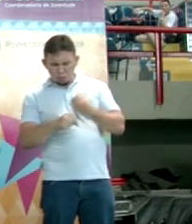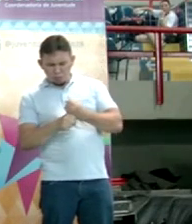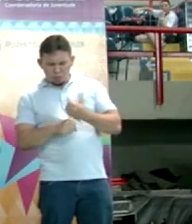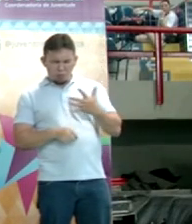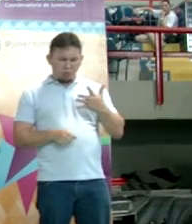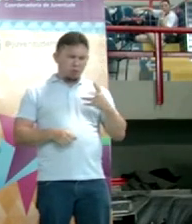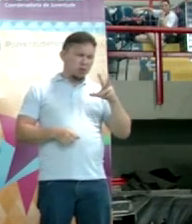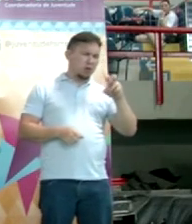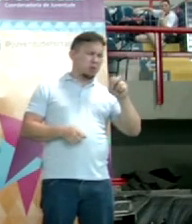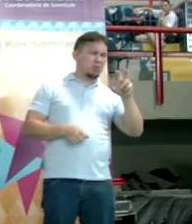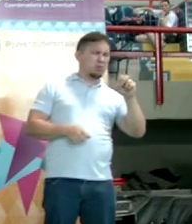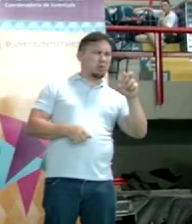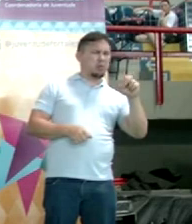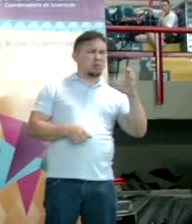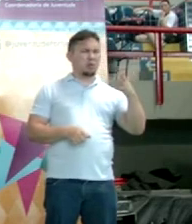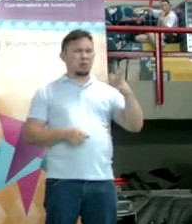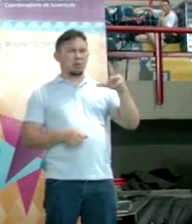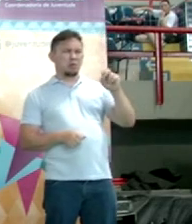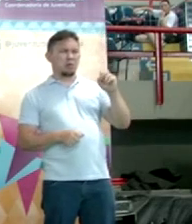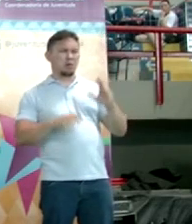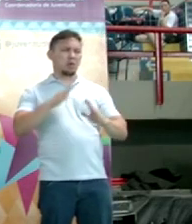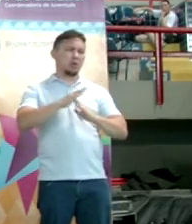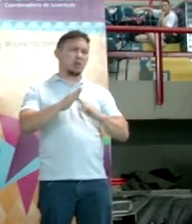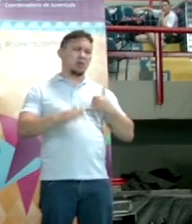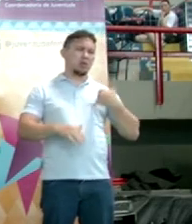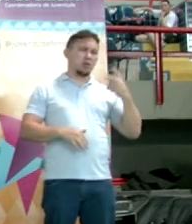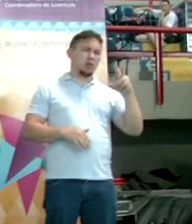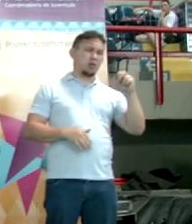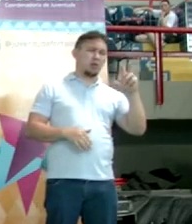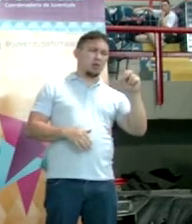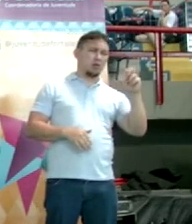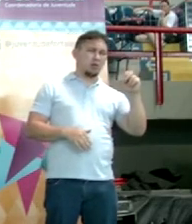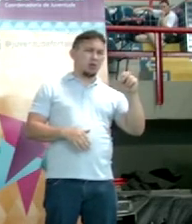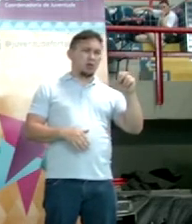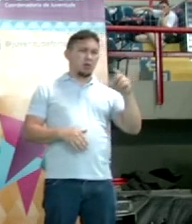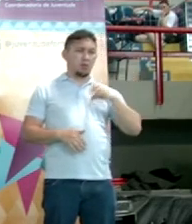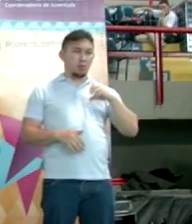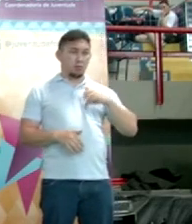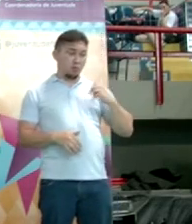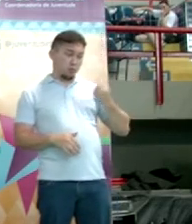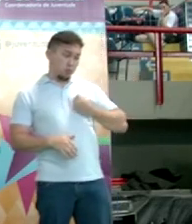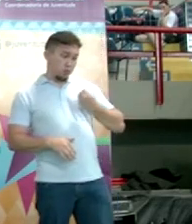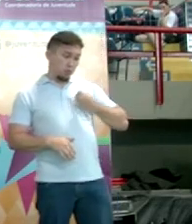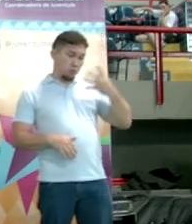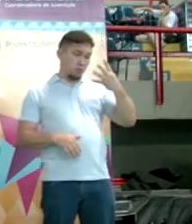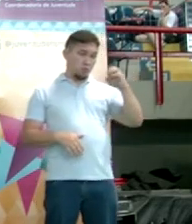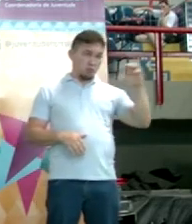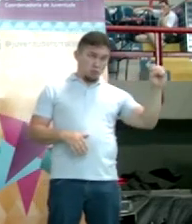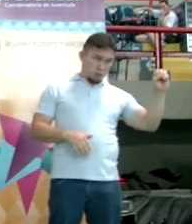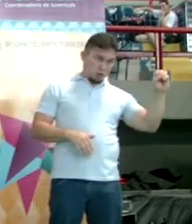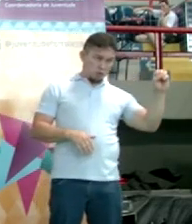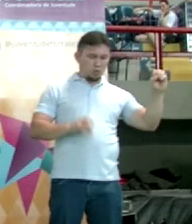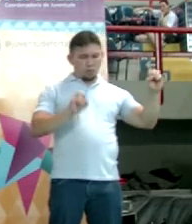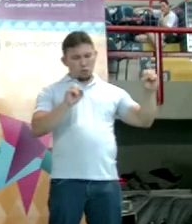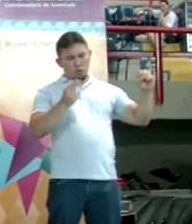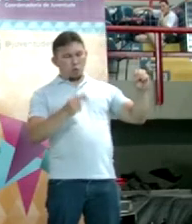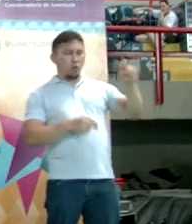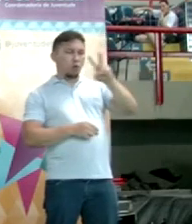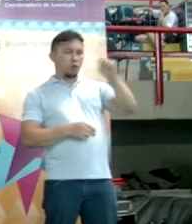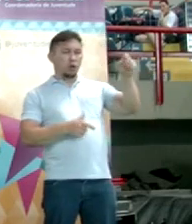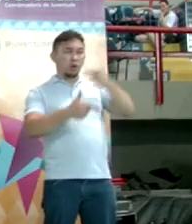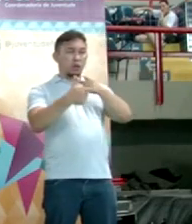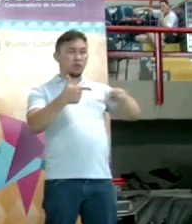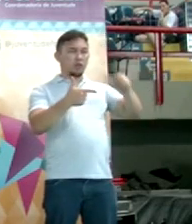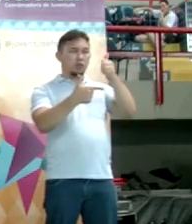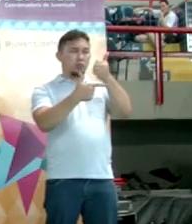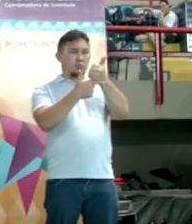50 anos, talvez, por aí, essa faixa. É aquele negócio que eu falei para vocês, você pega o valor de 400 a 500, divide por